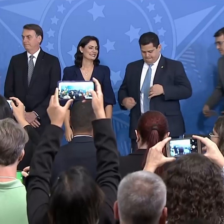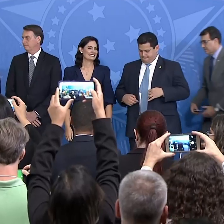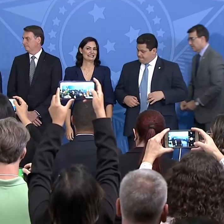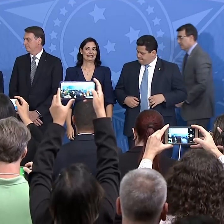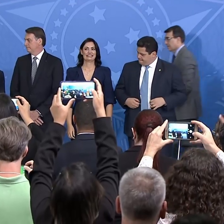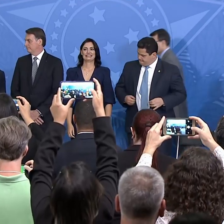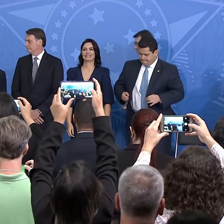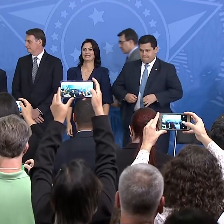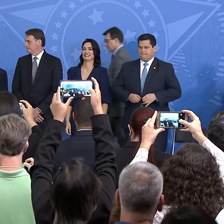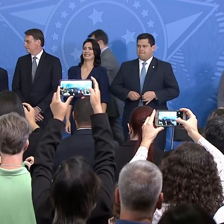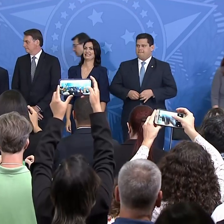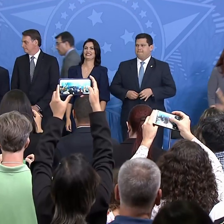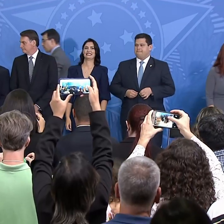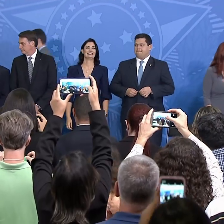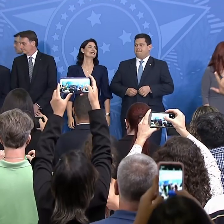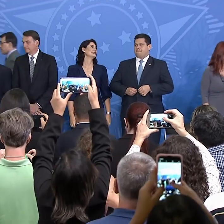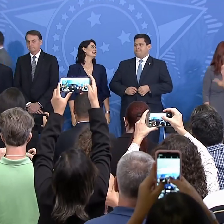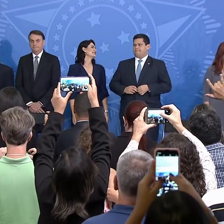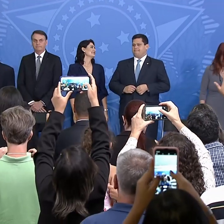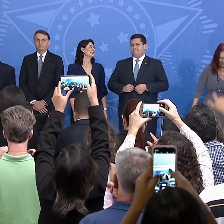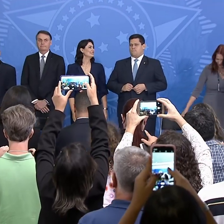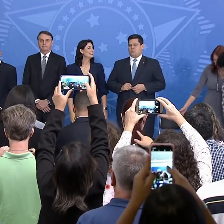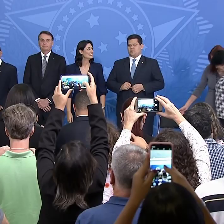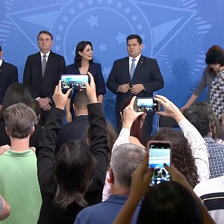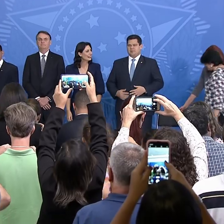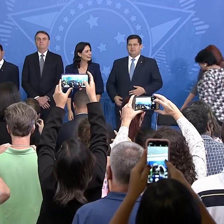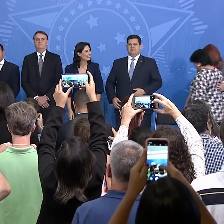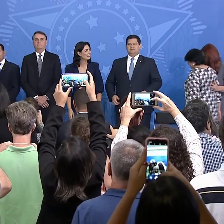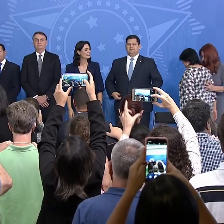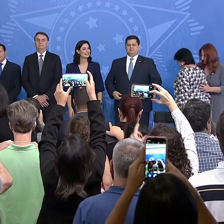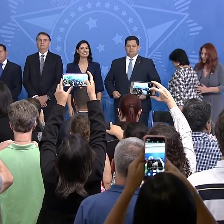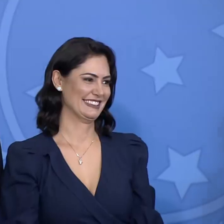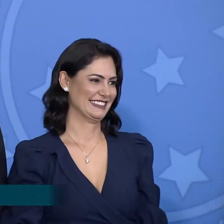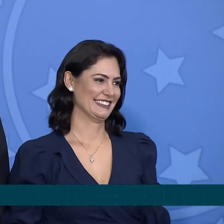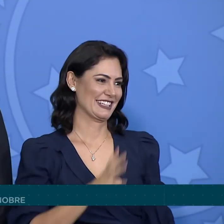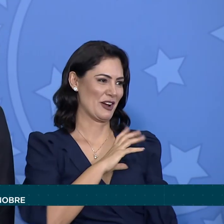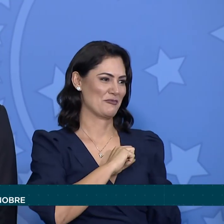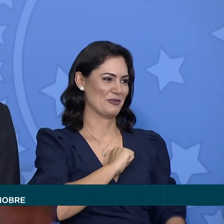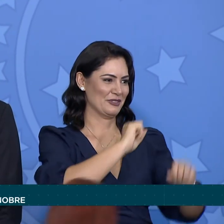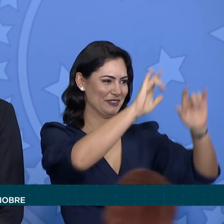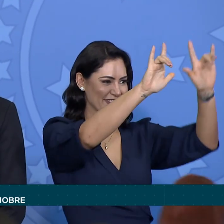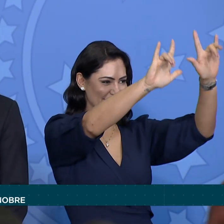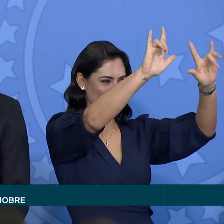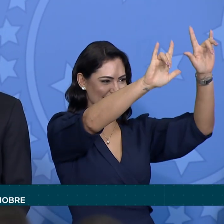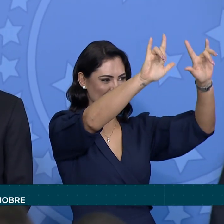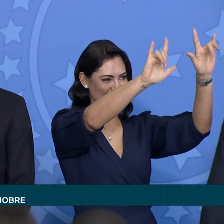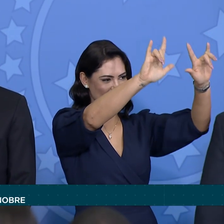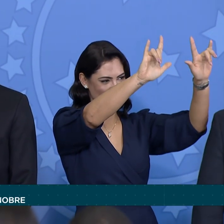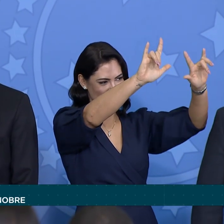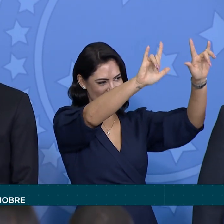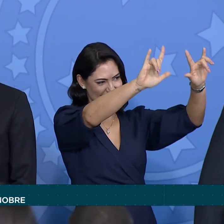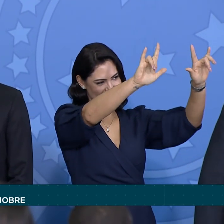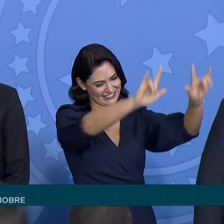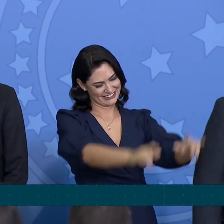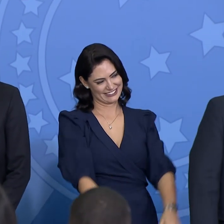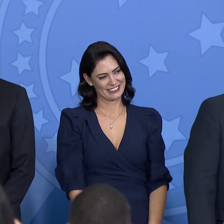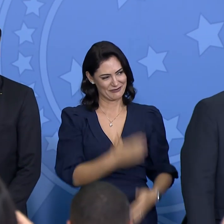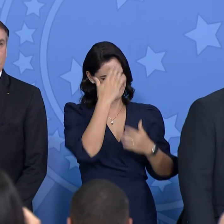Com o Libras Gov, a comunidade surda terá acesso a termos específicos do governo federal e a informações sobre os poderes executivo,